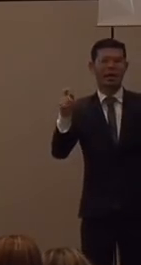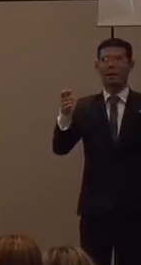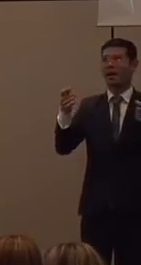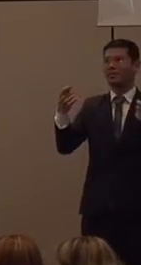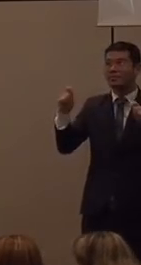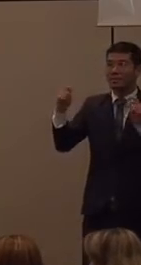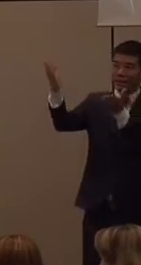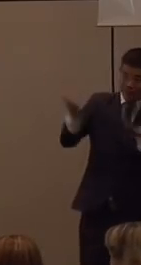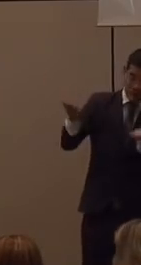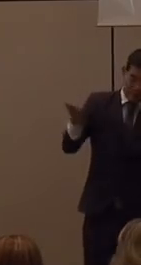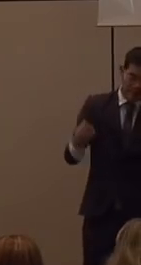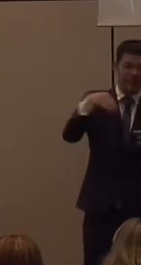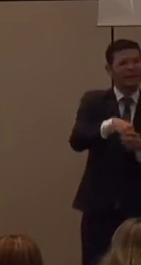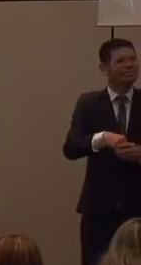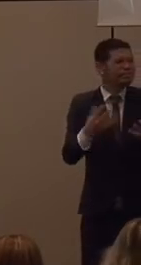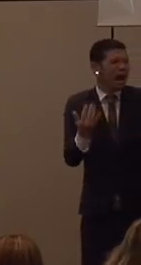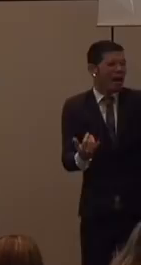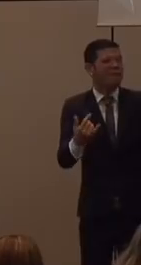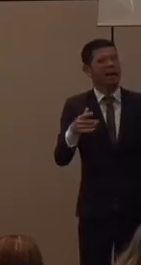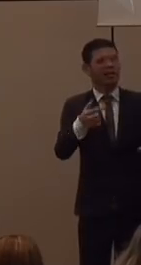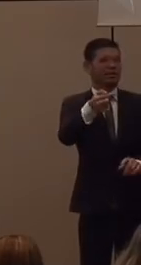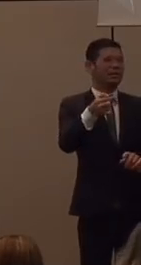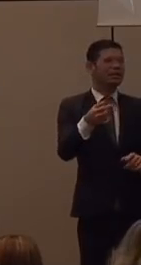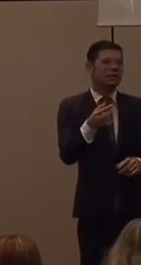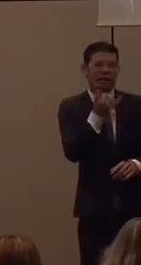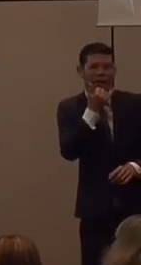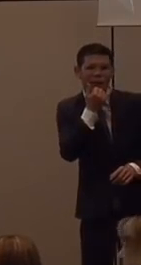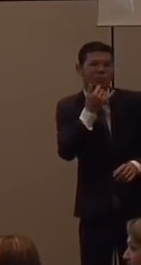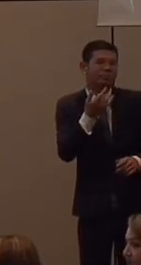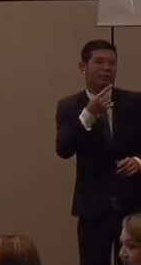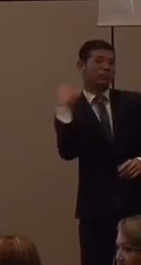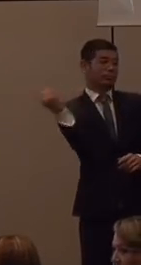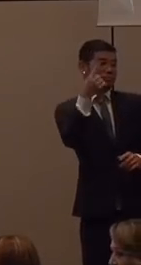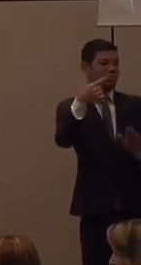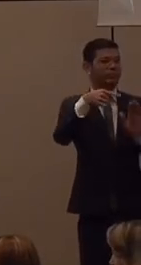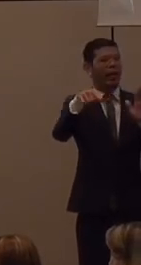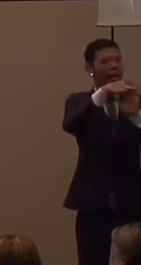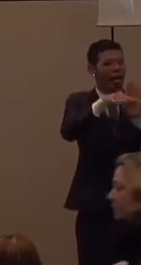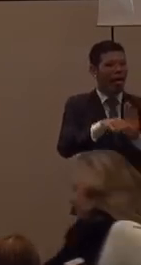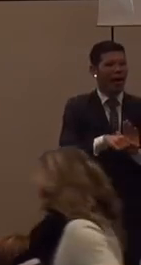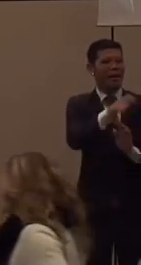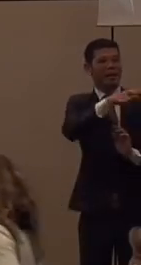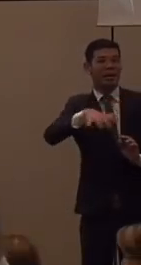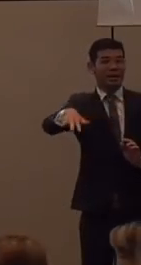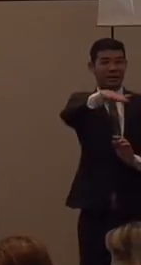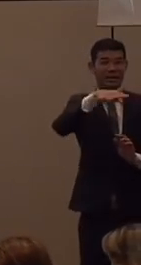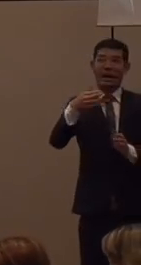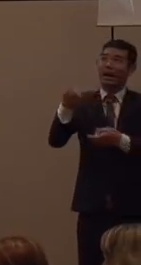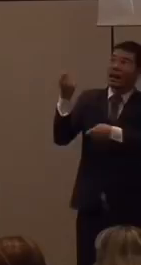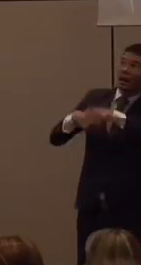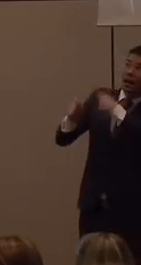película entonces como que están proscritas en todos lados y nadie quiere esas importaciones sin embargo